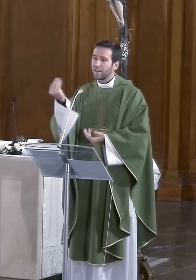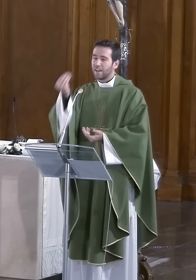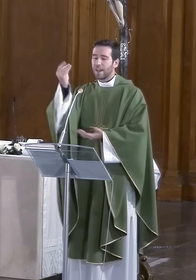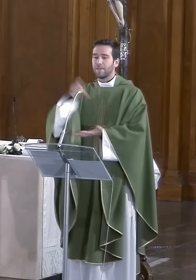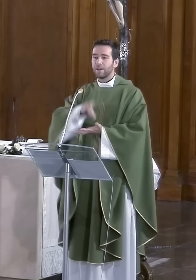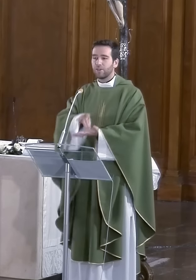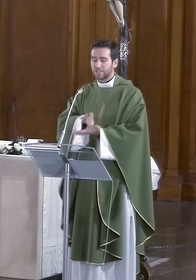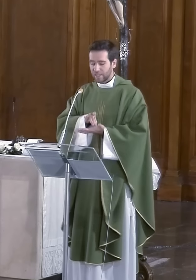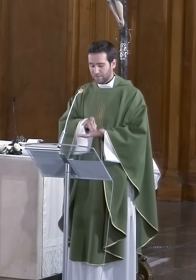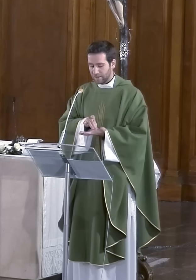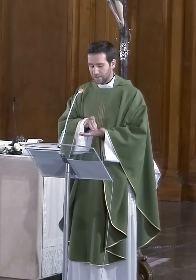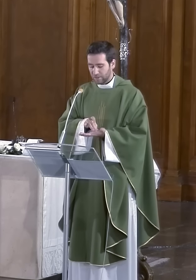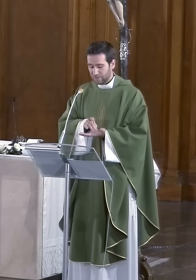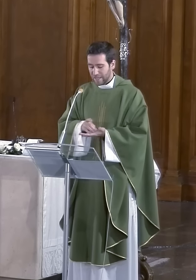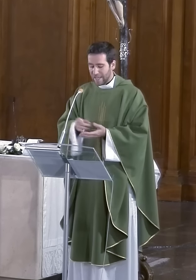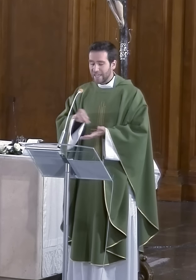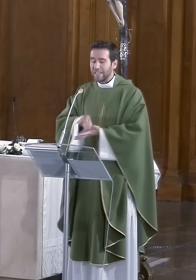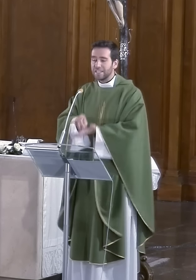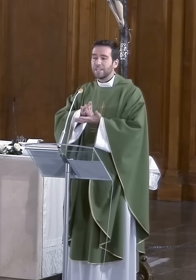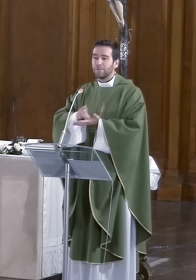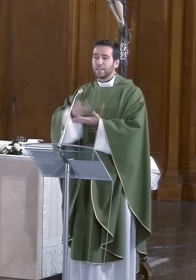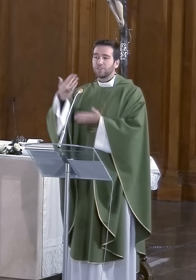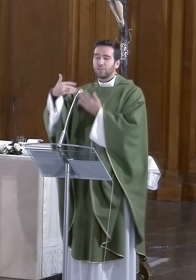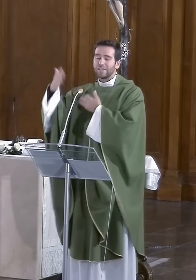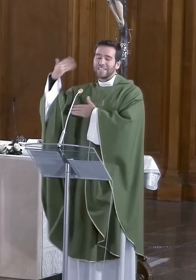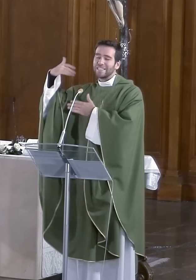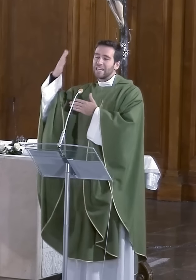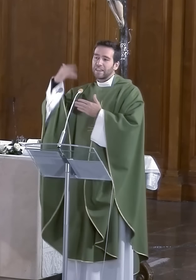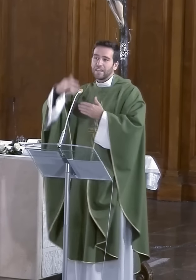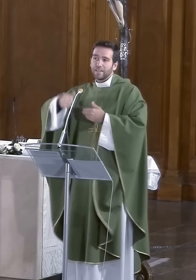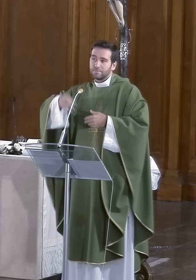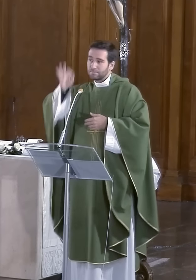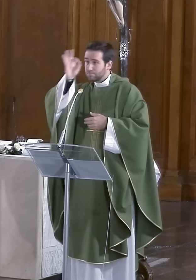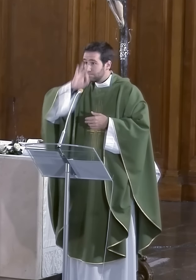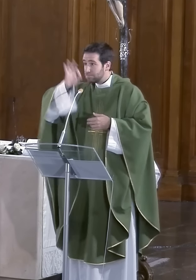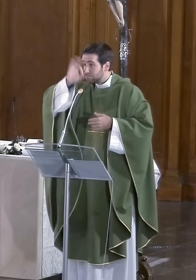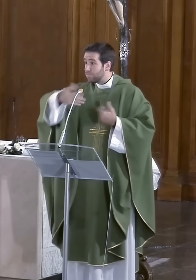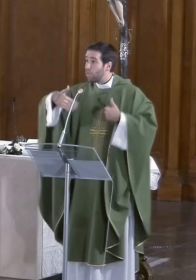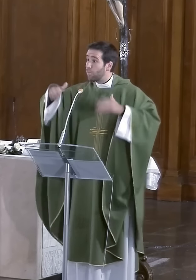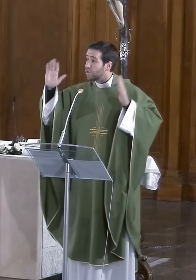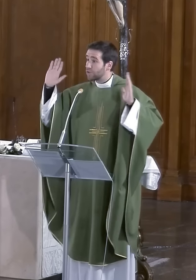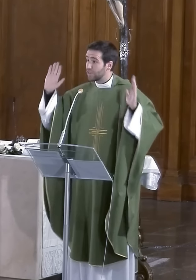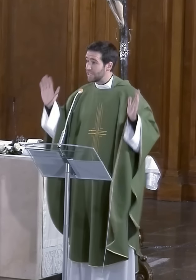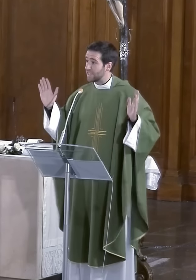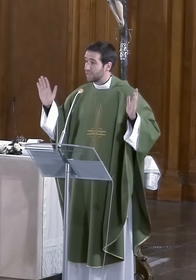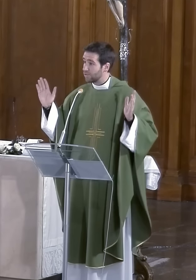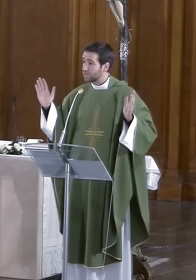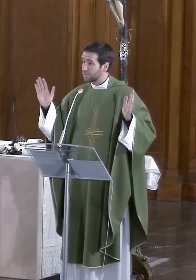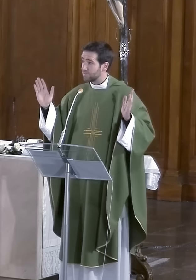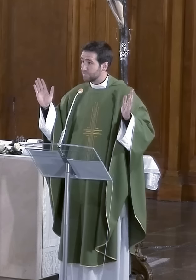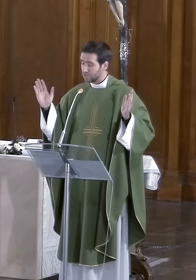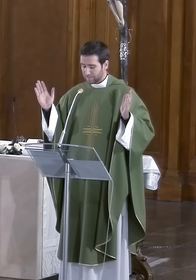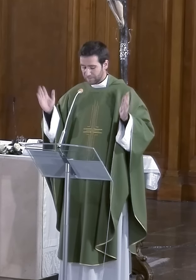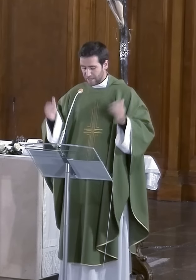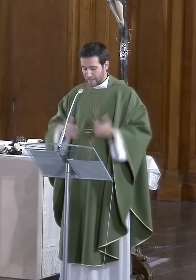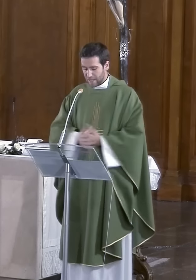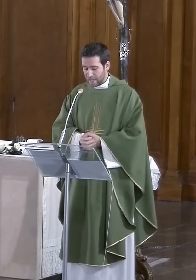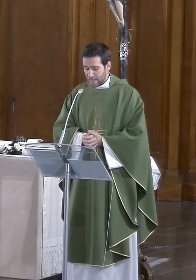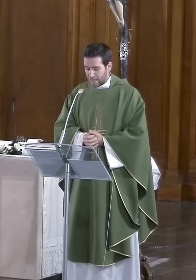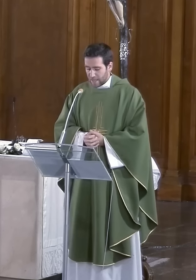ofrecer el mejor servicio y sirviendo desde hace un montón de siglos, ¿no?